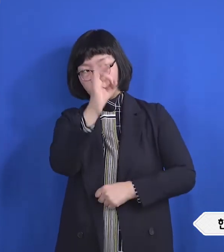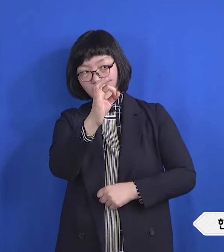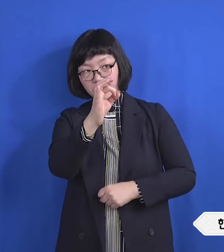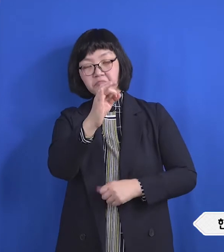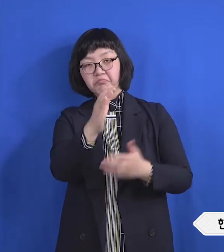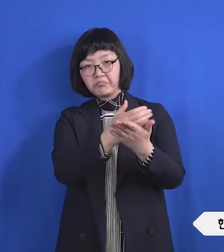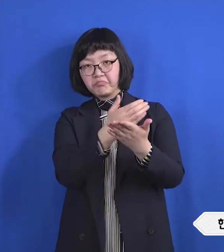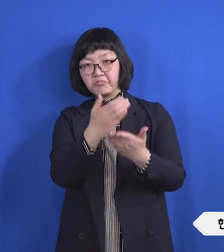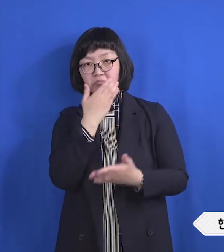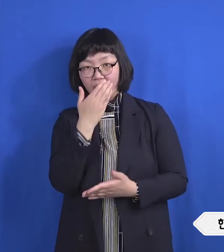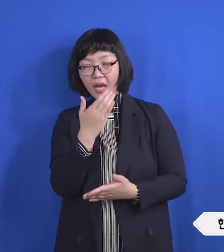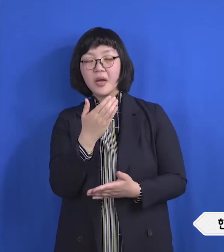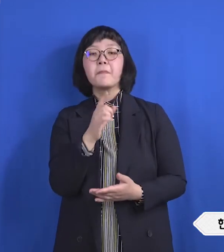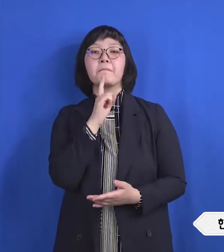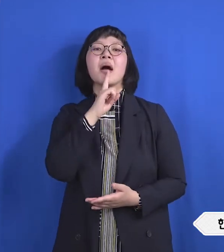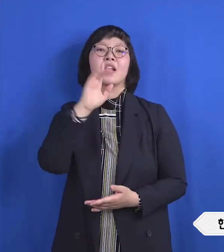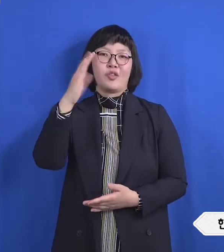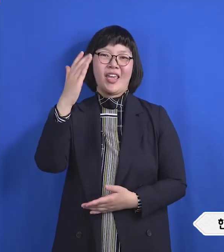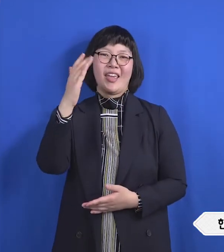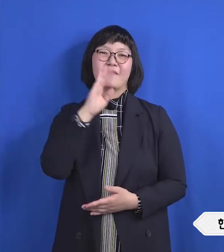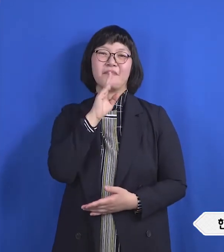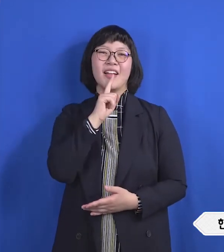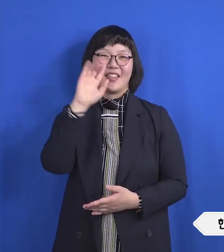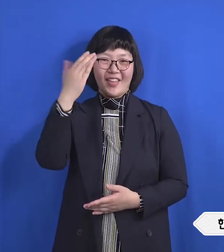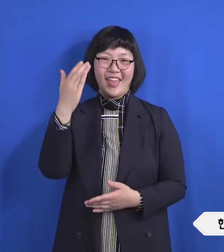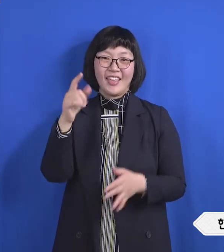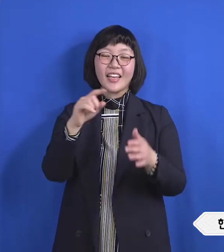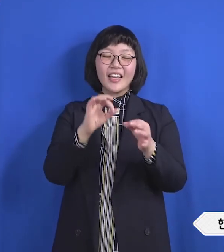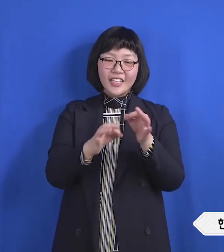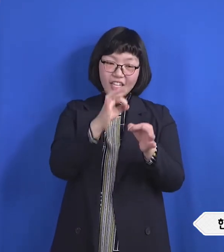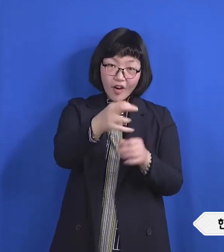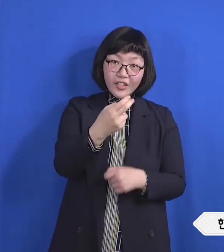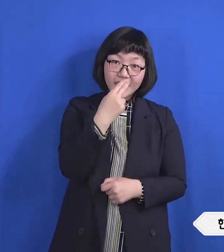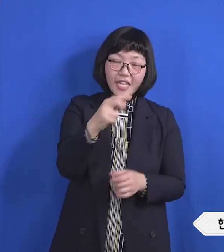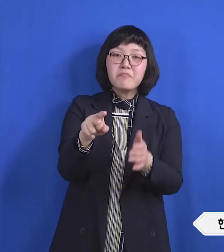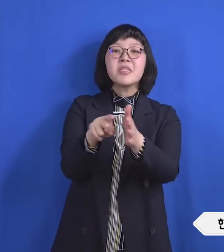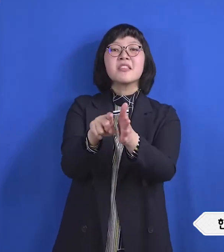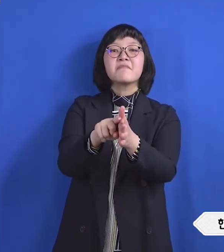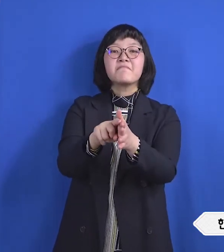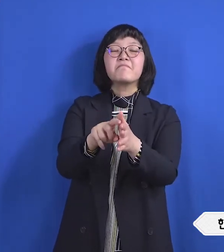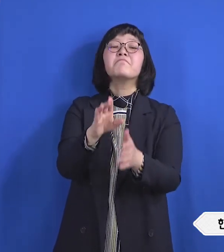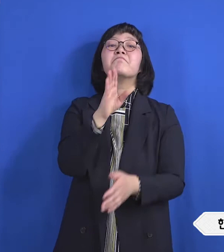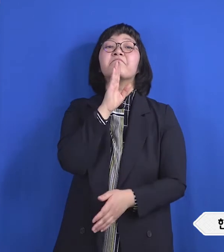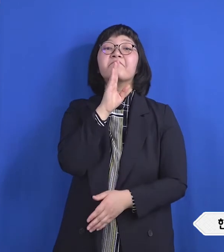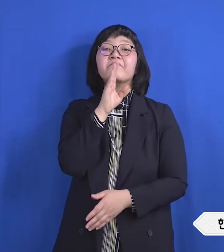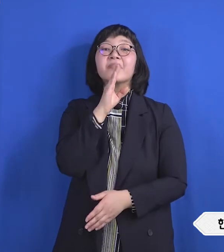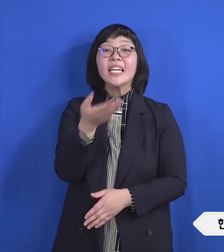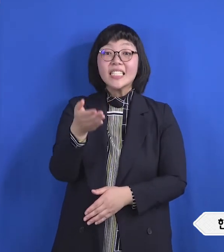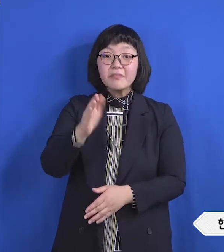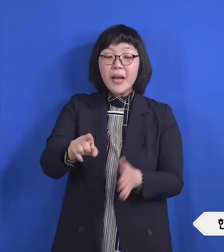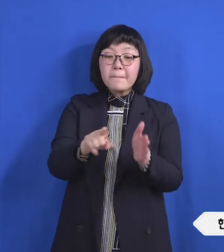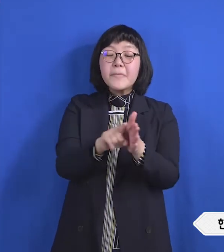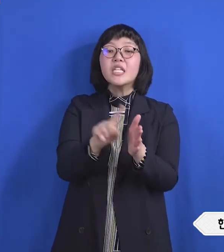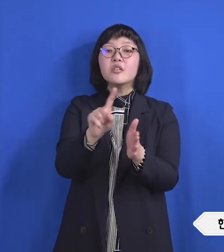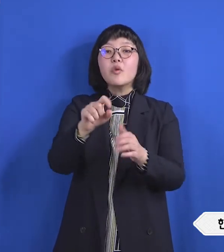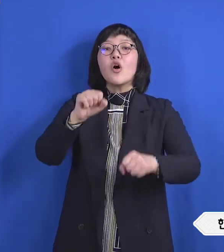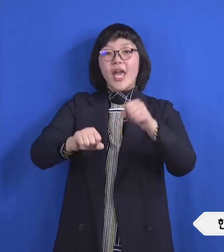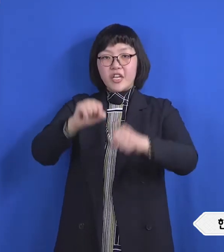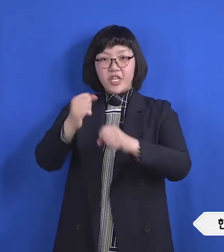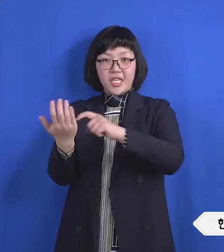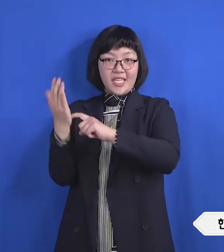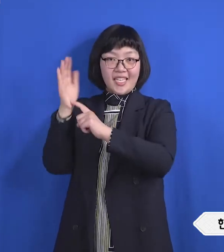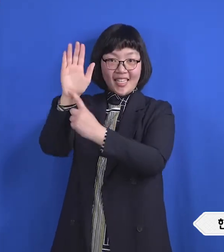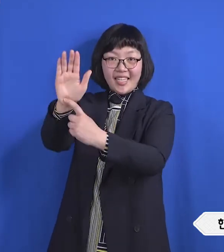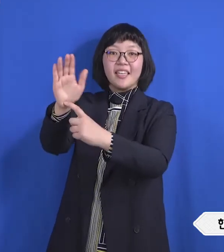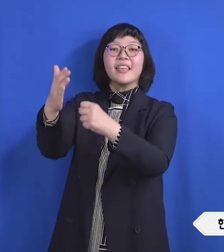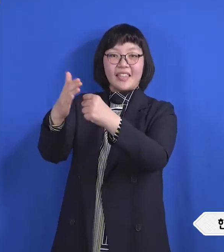됩니다. 영생은 믿음에 달려 있지만 그 믿음은 반드시 행위를 통해서 열매 맺기 때문에, 나타나기 때문에, 그래서